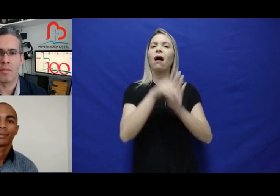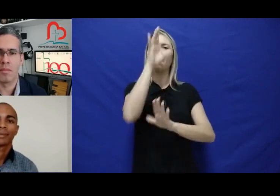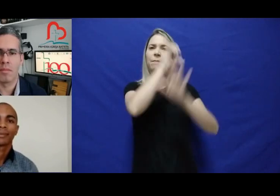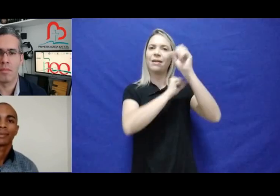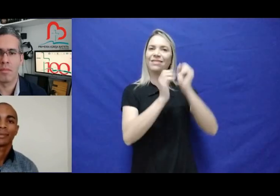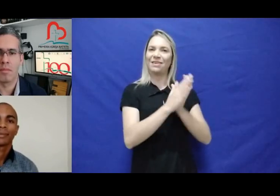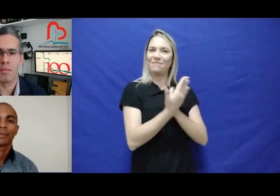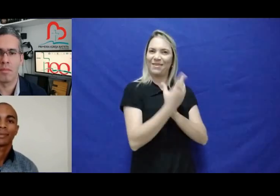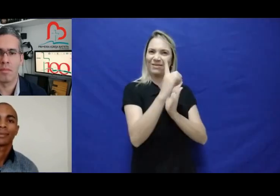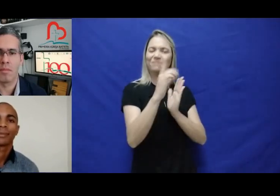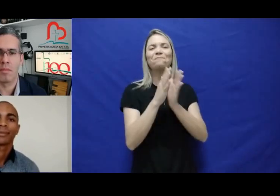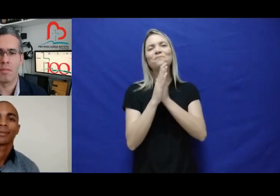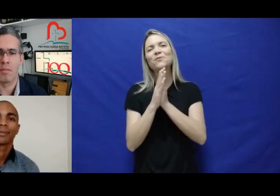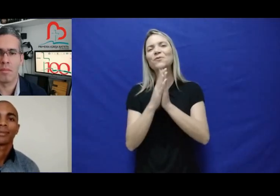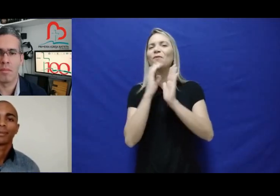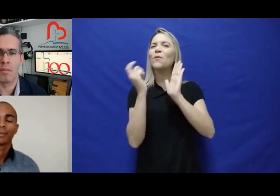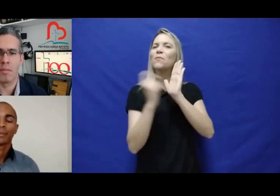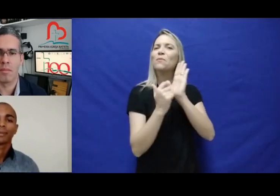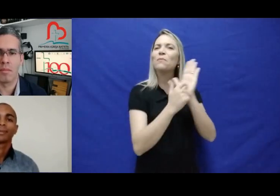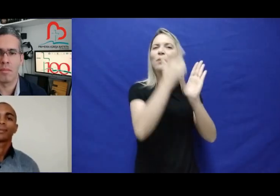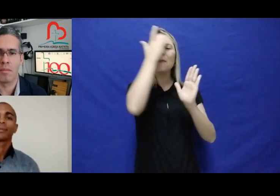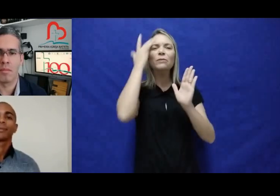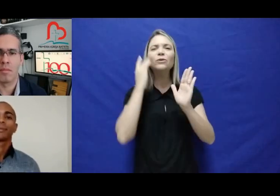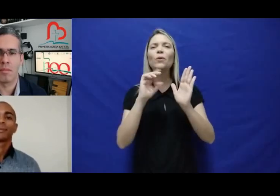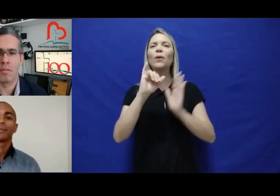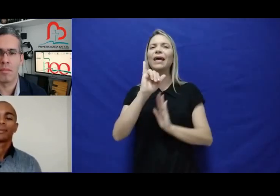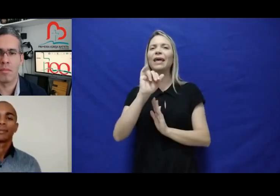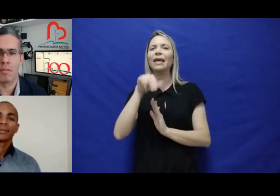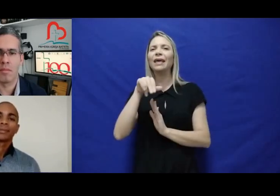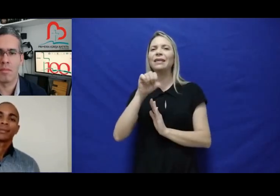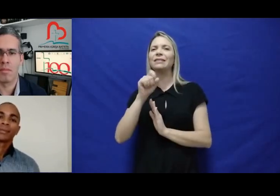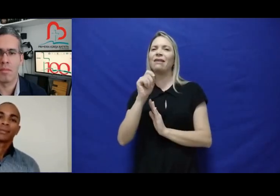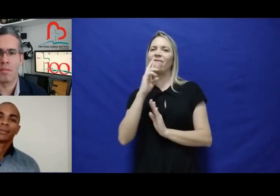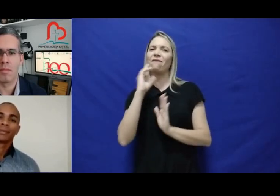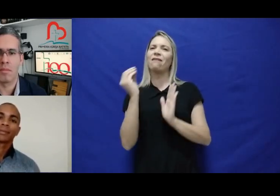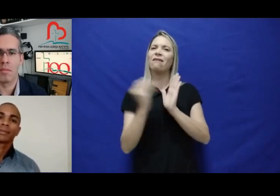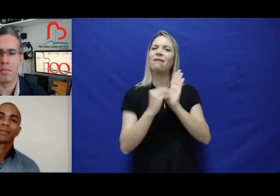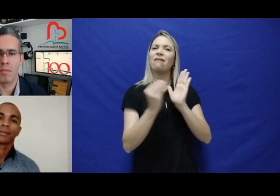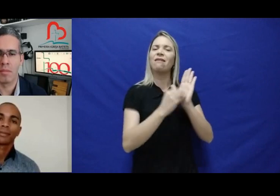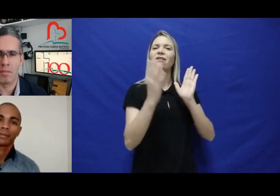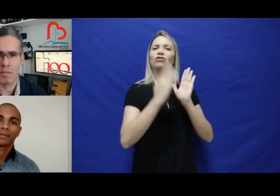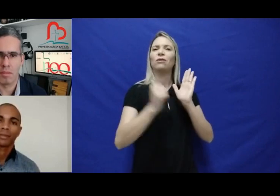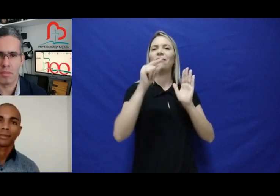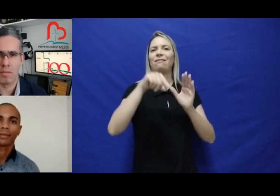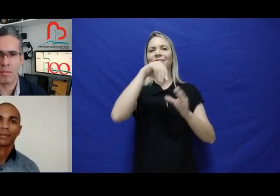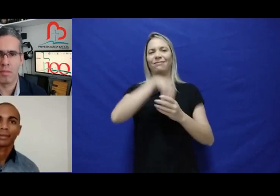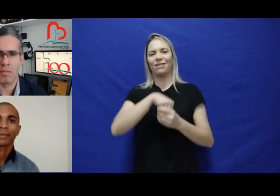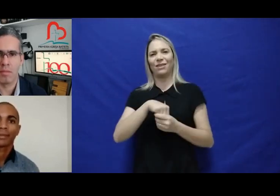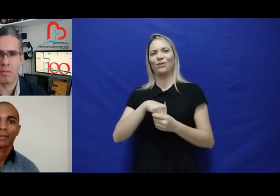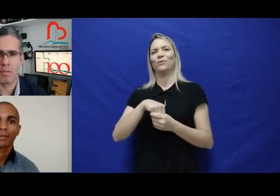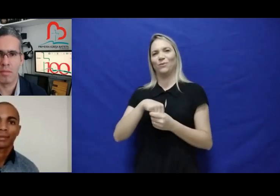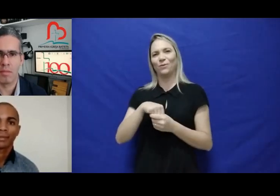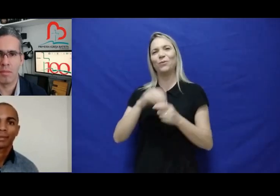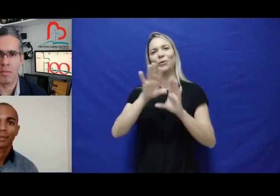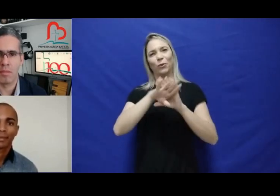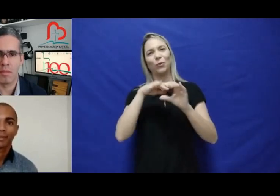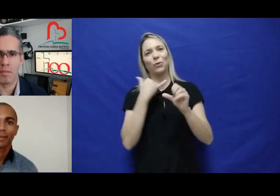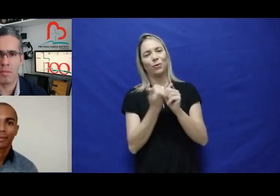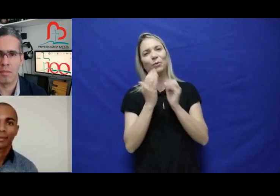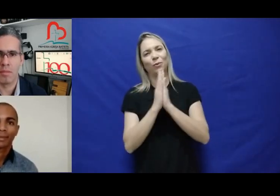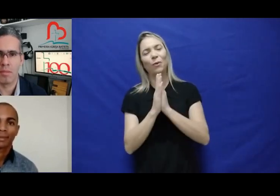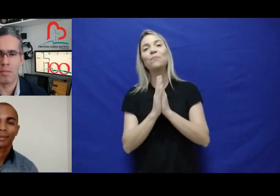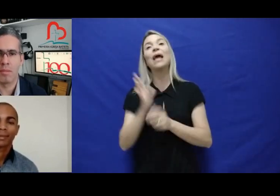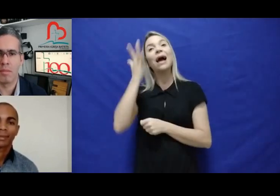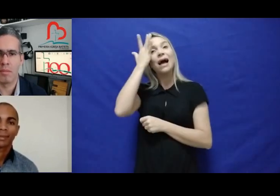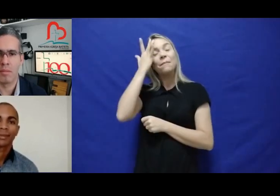e continuar ouvindo-nos pelo YouTube. Inscreva-se e sugira a outros que inscrevam-se no nosso canal no